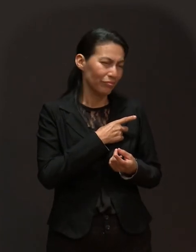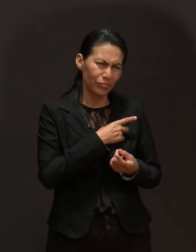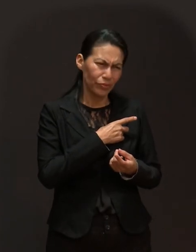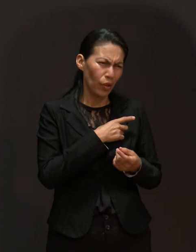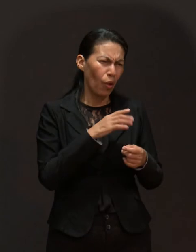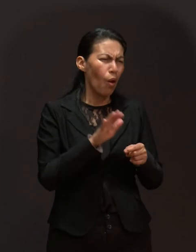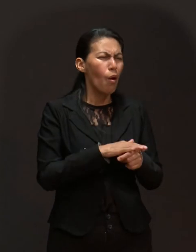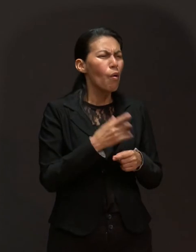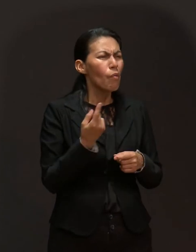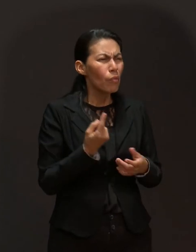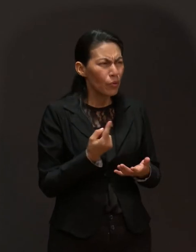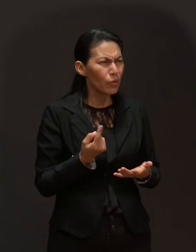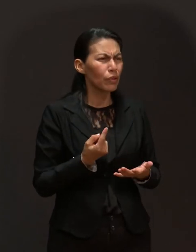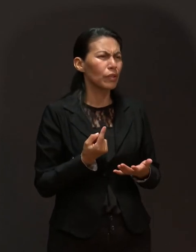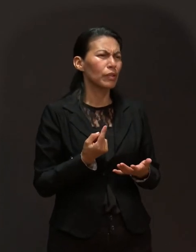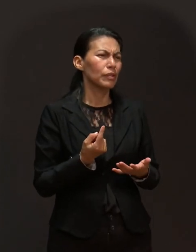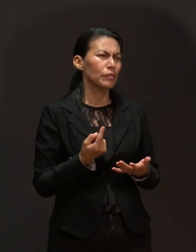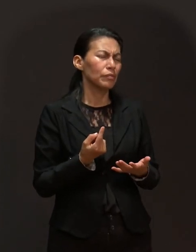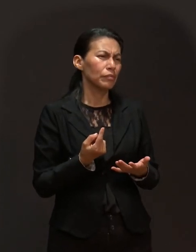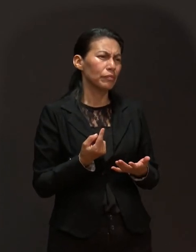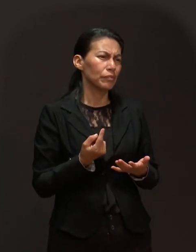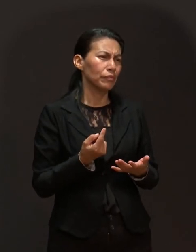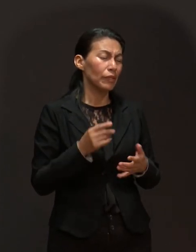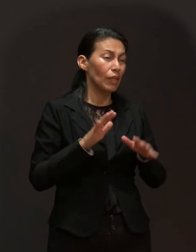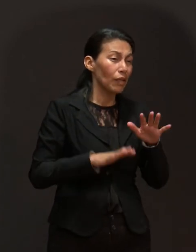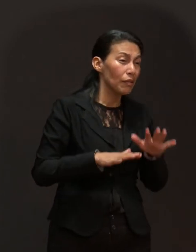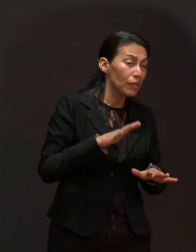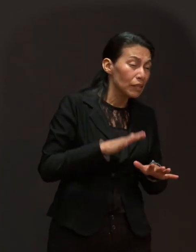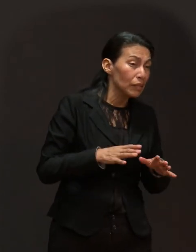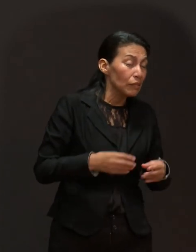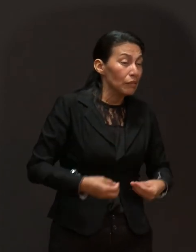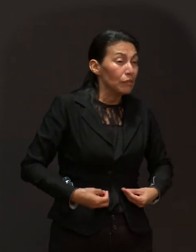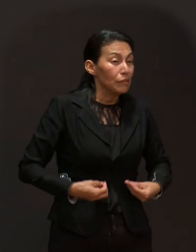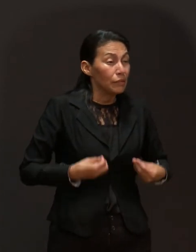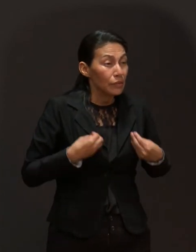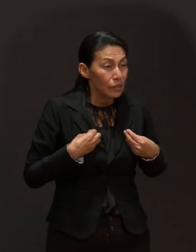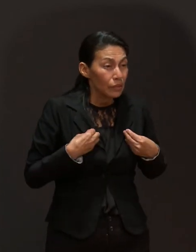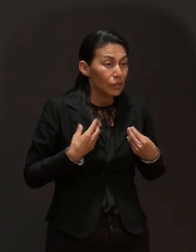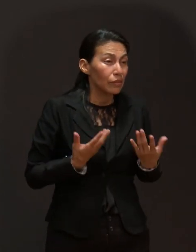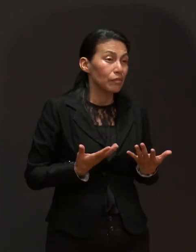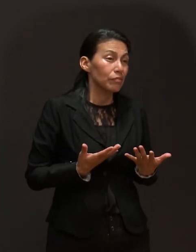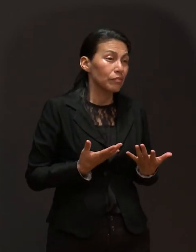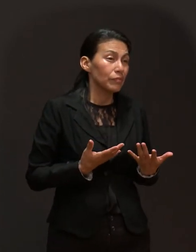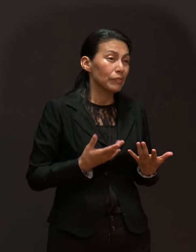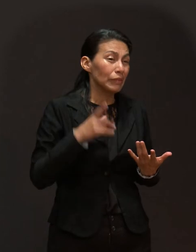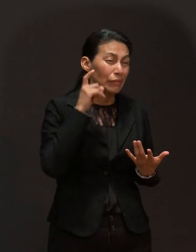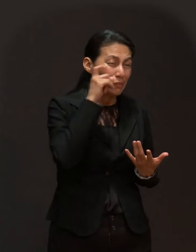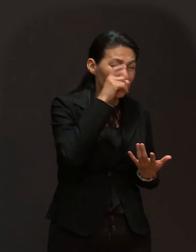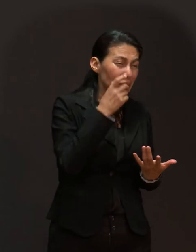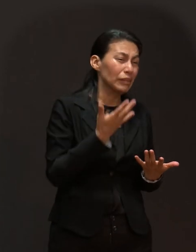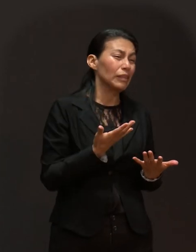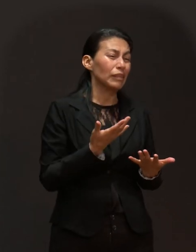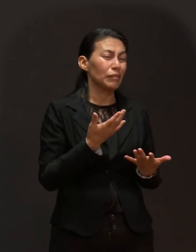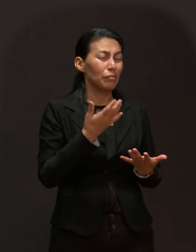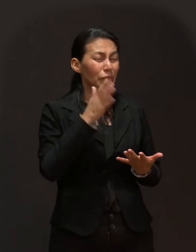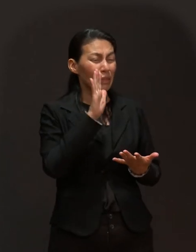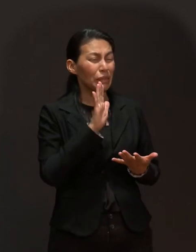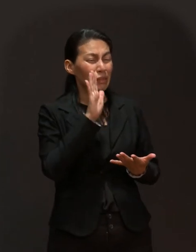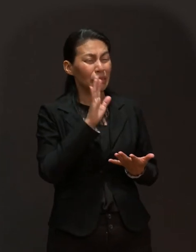sola porque en cierta manera en alguna parte de nuestra vida nos podemos sentir como